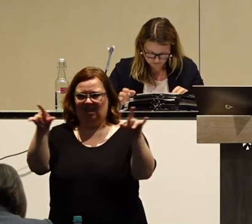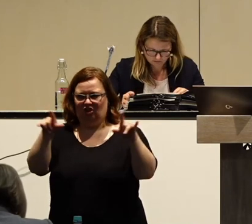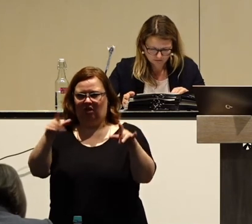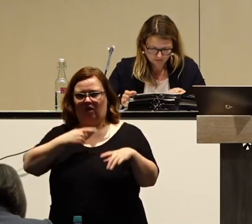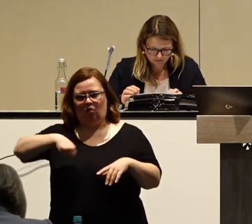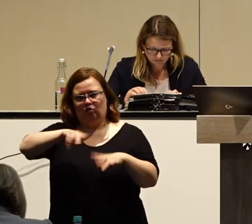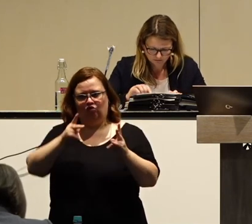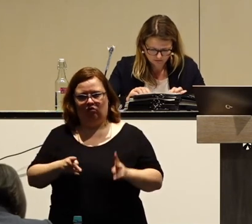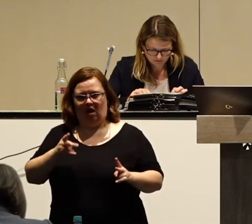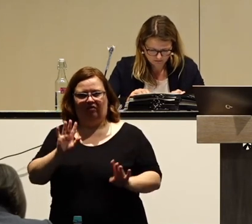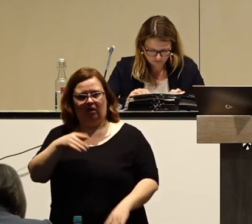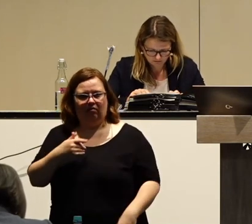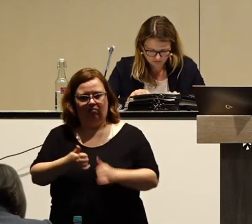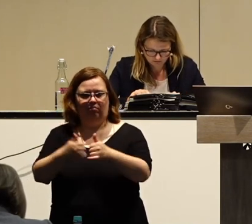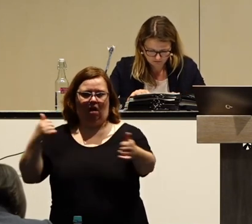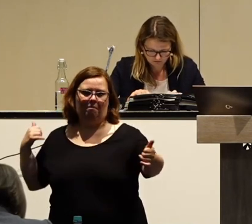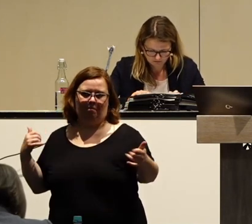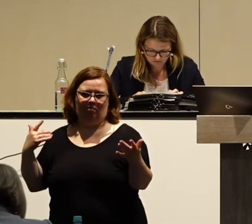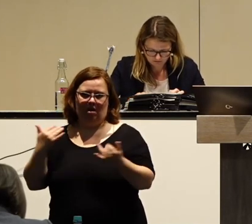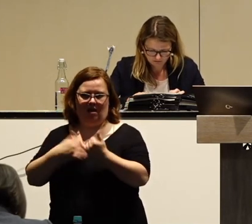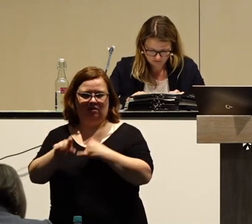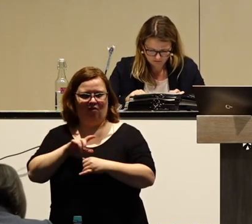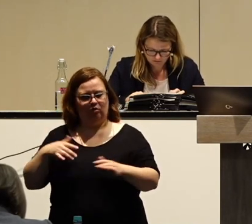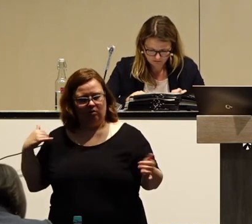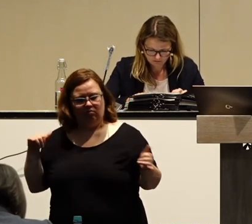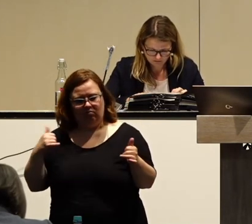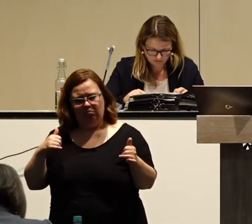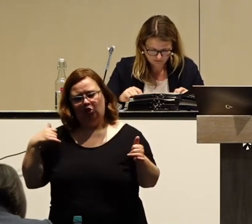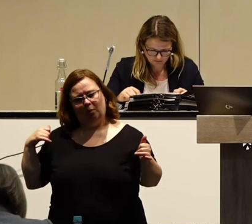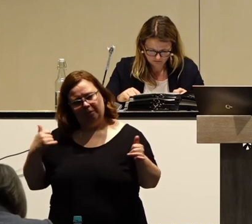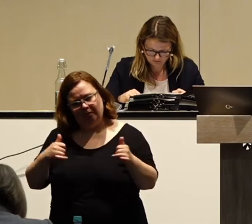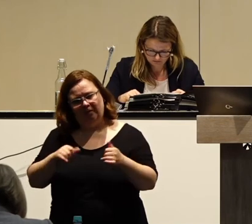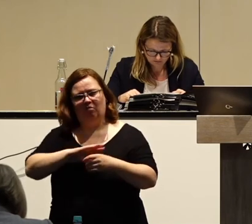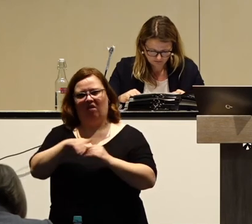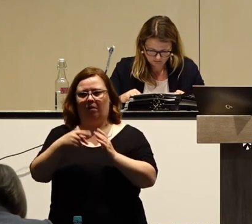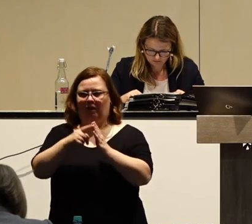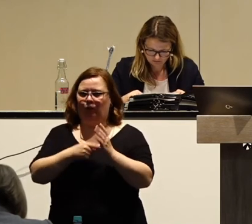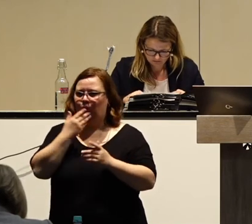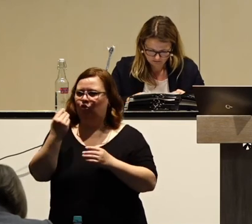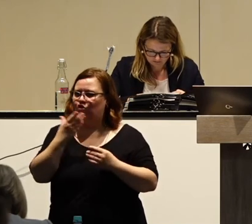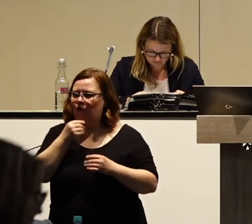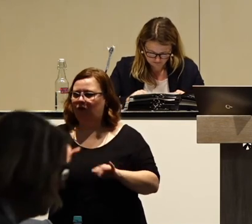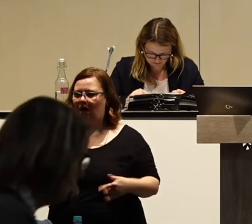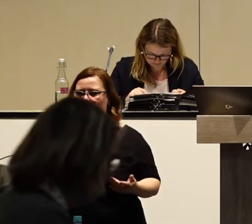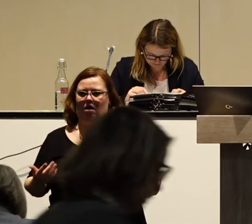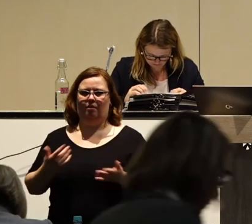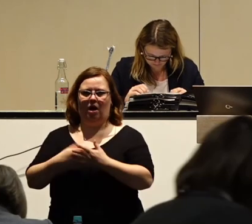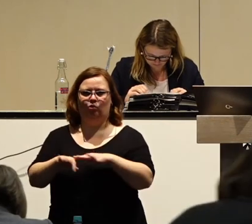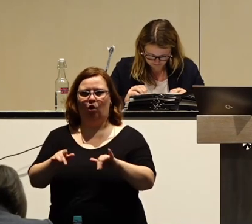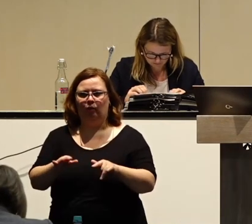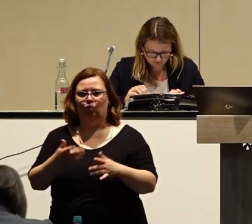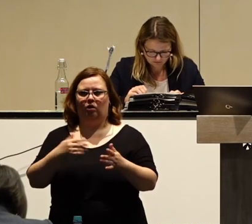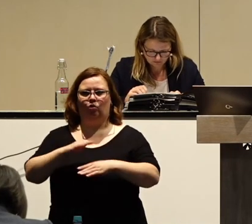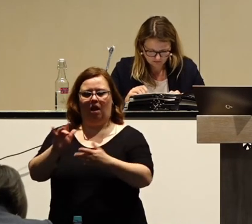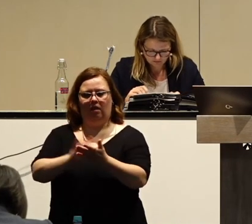in unserer Stadt, abgehängt worden sind in den letzten Wochen, die eben nicht die familiären Bedingungen zu Hause haben, die eben nicht den Computer